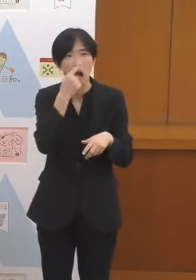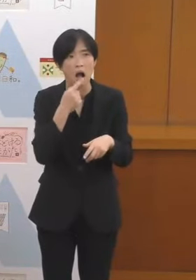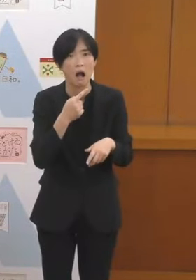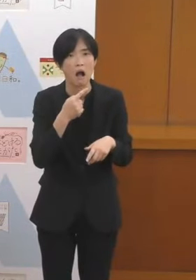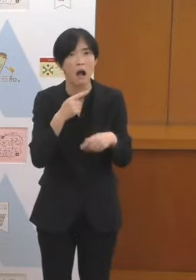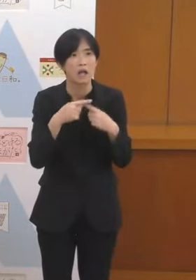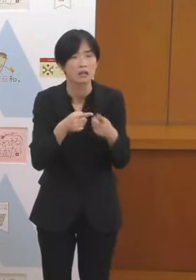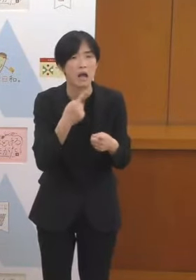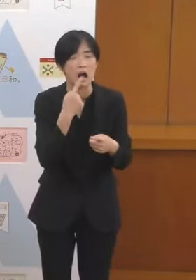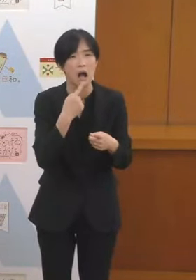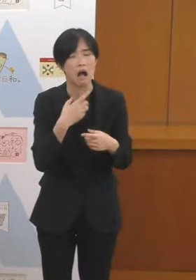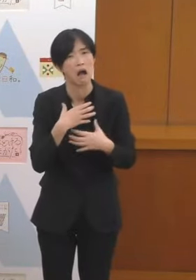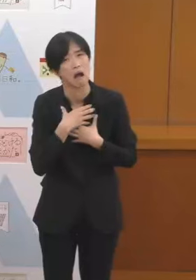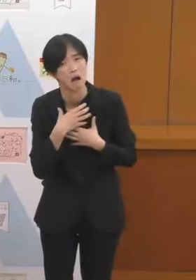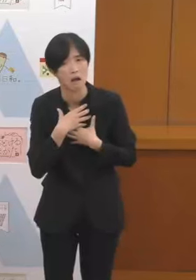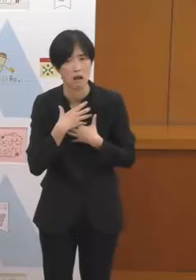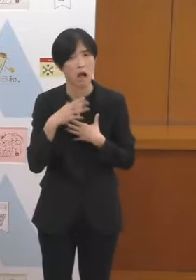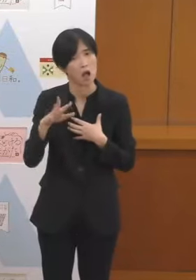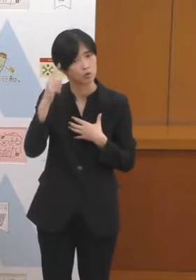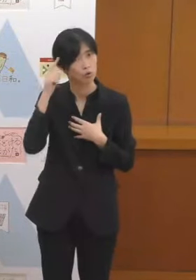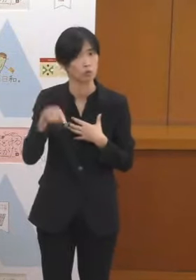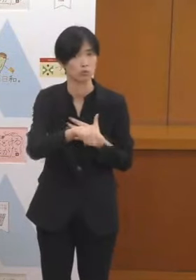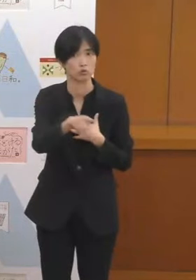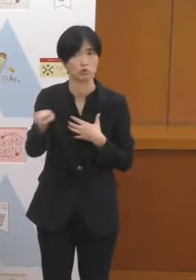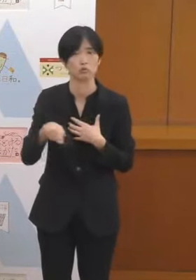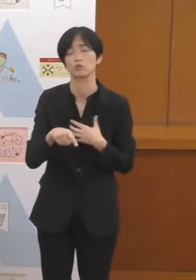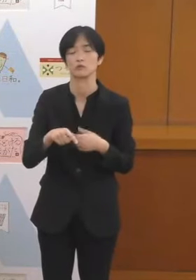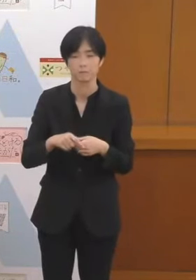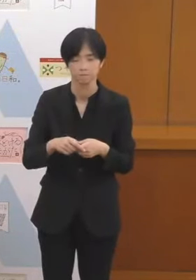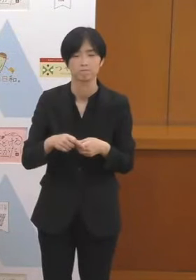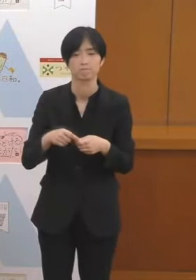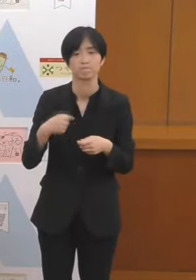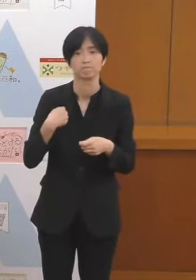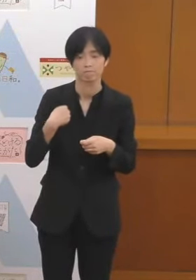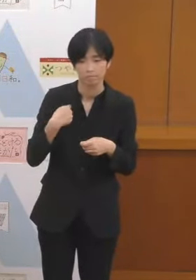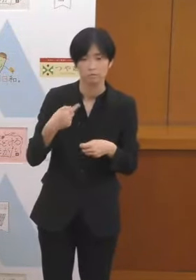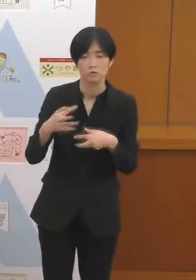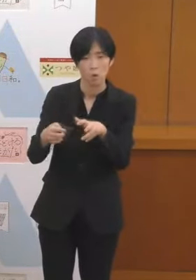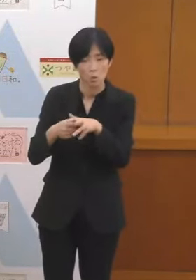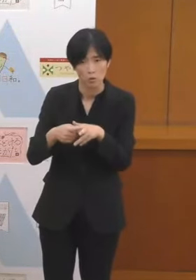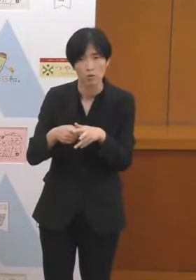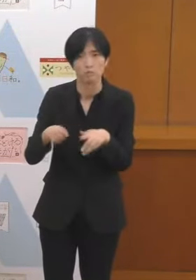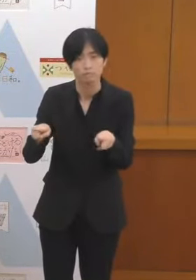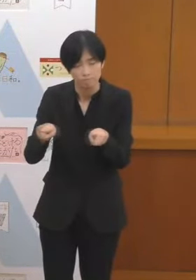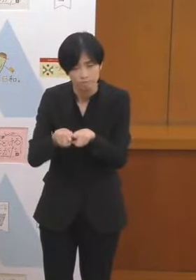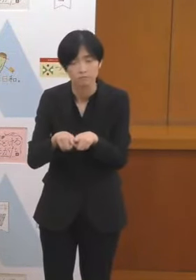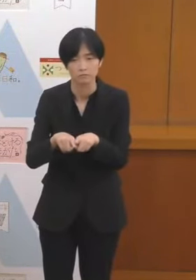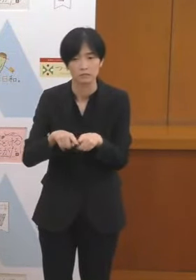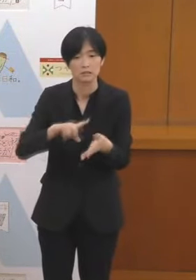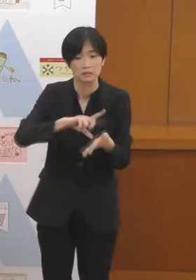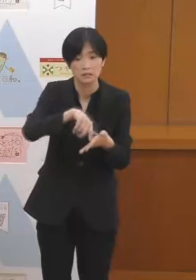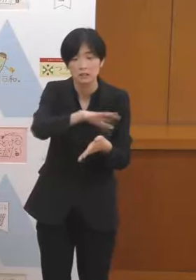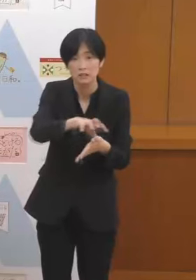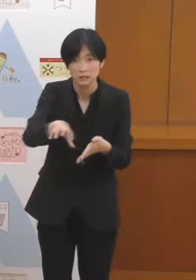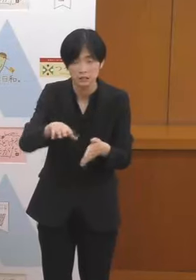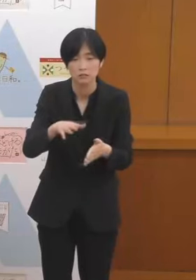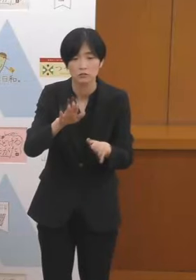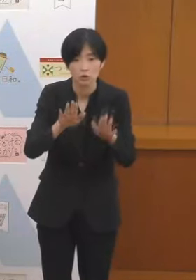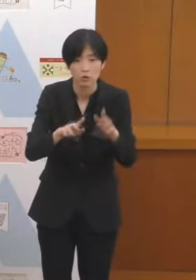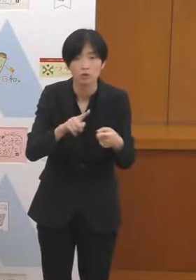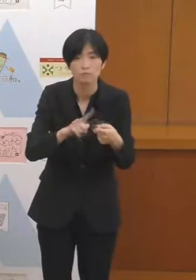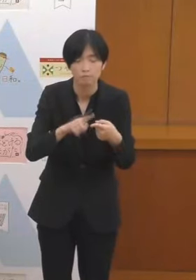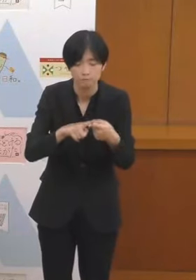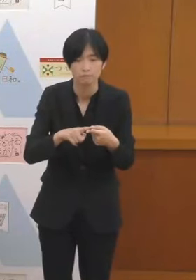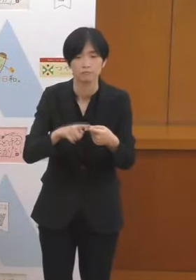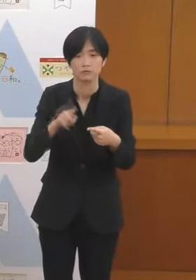しているものと思います引き続き市町村と連携しながらの実情に応じた人工減少